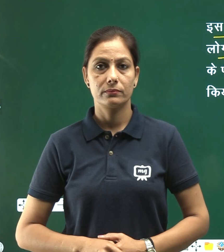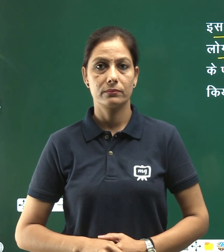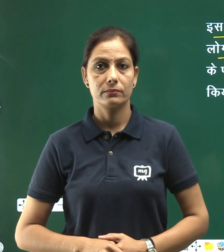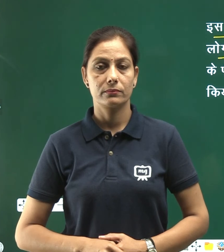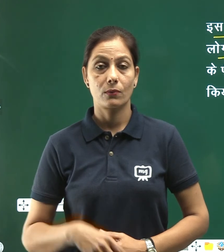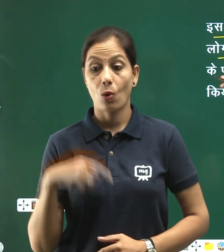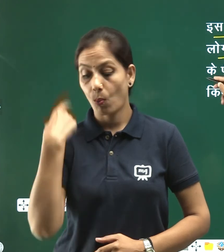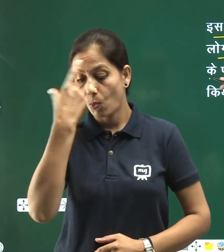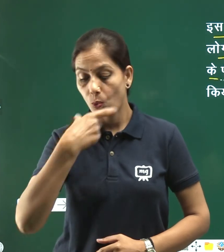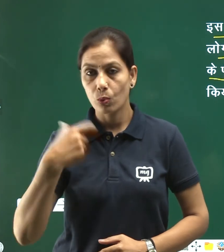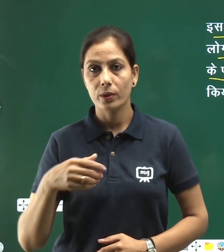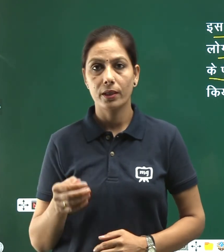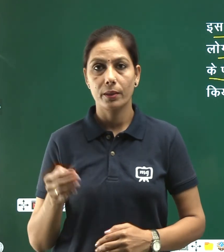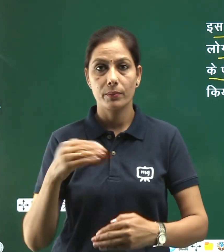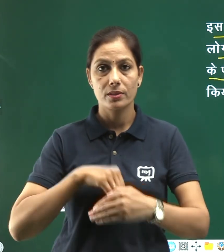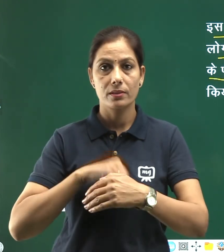मुखौटे के पीछे